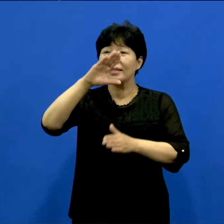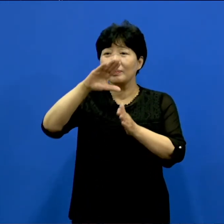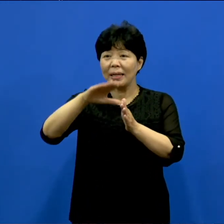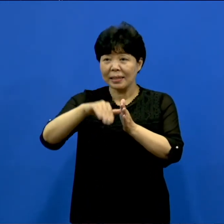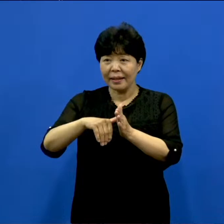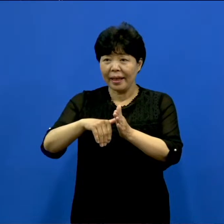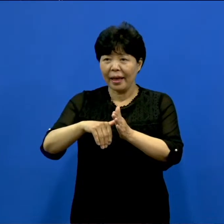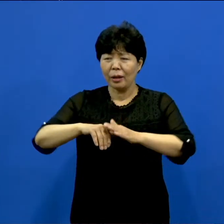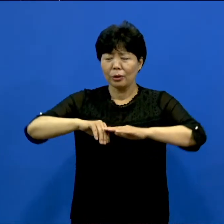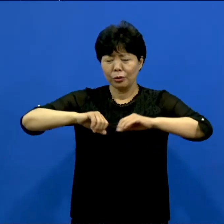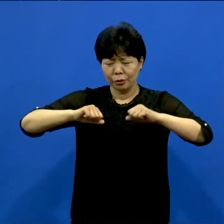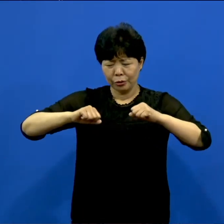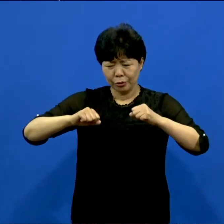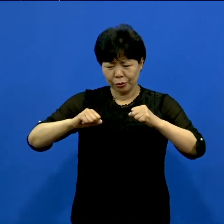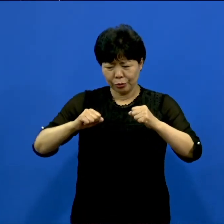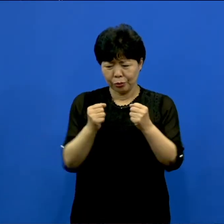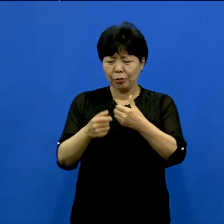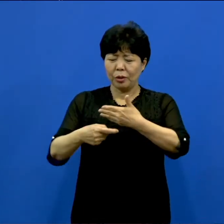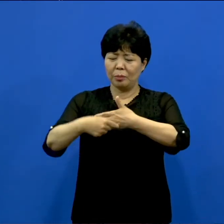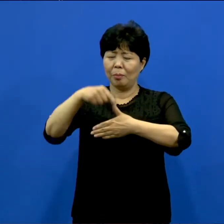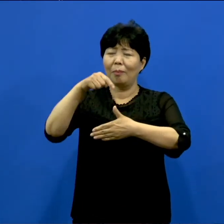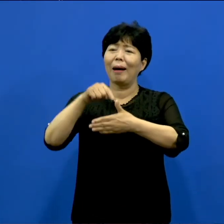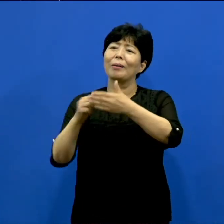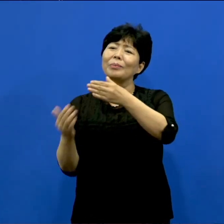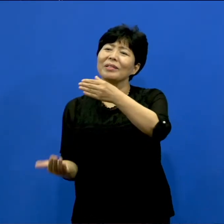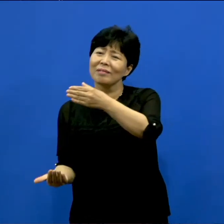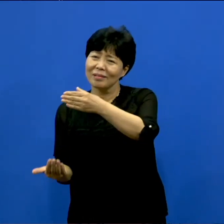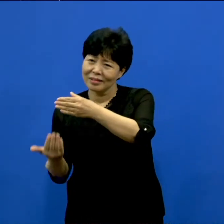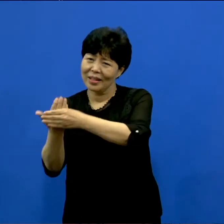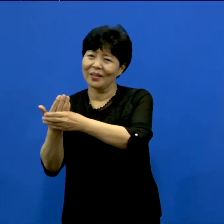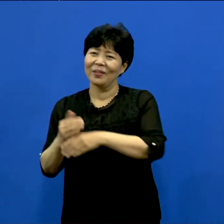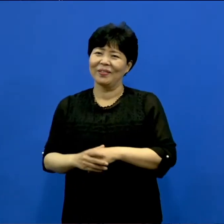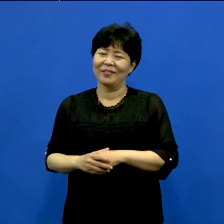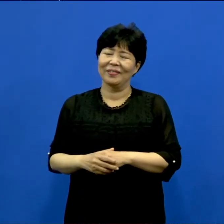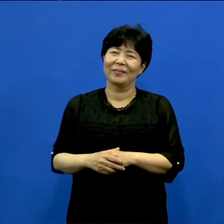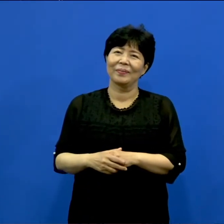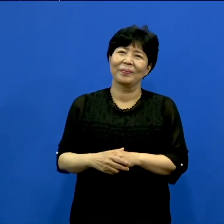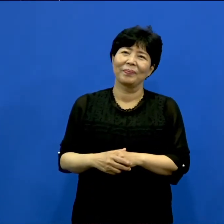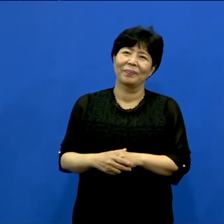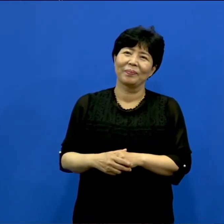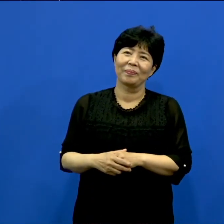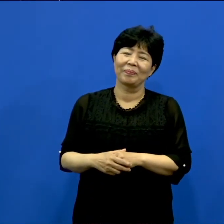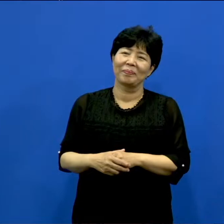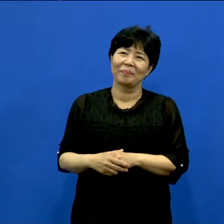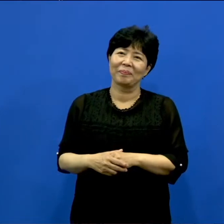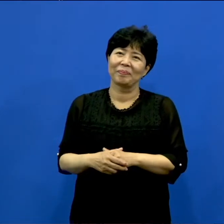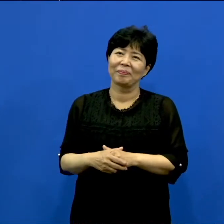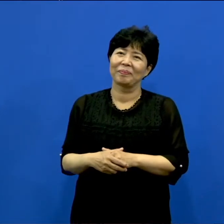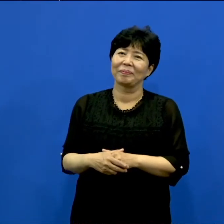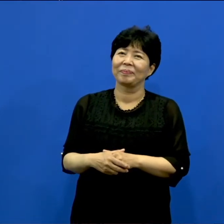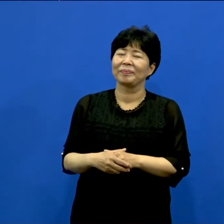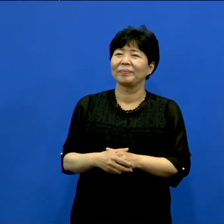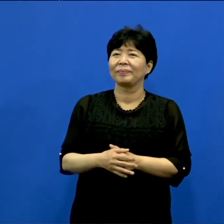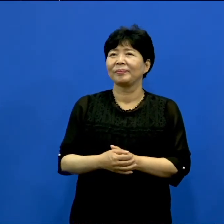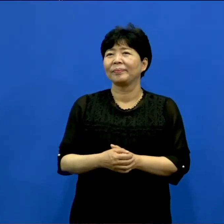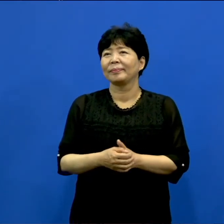있어요. 아, 나도 저렇게 순종하고 싶다. 이게 중요한 거예요.